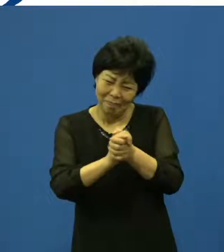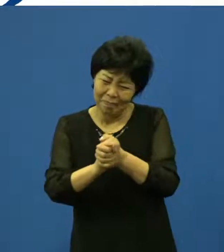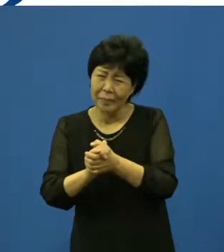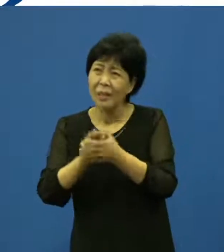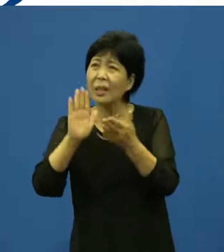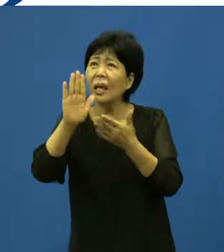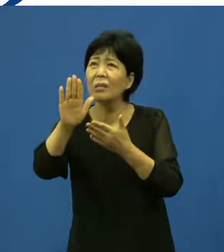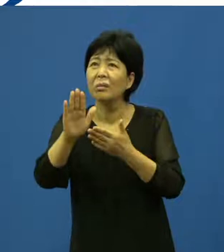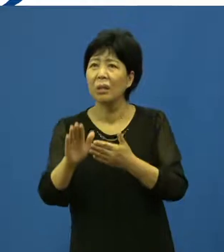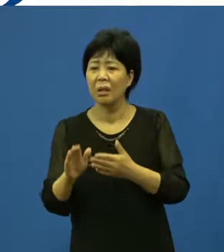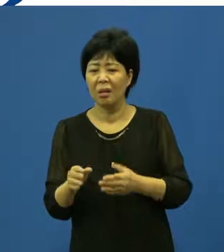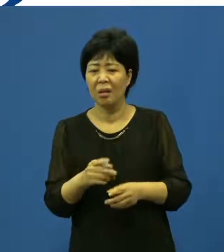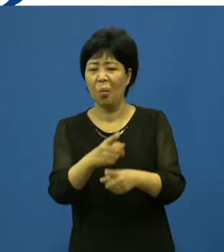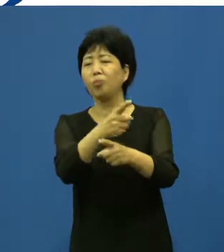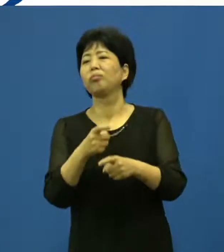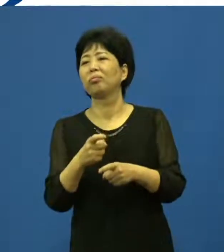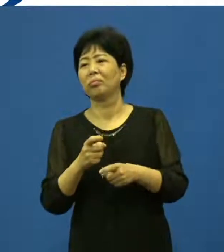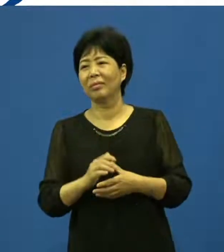많이 경험하잖아요.